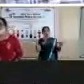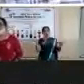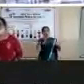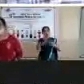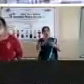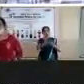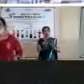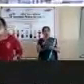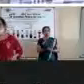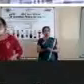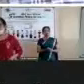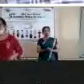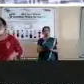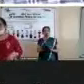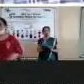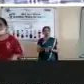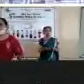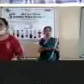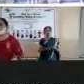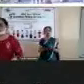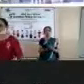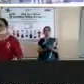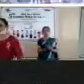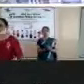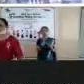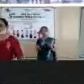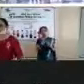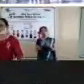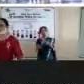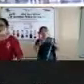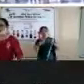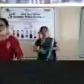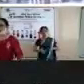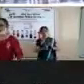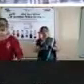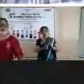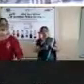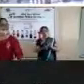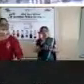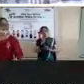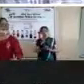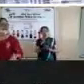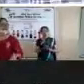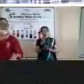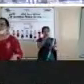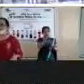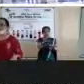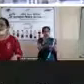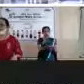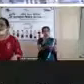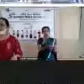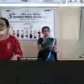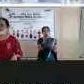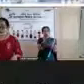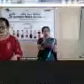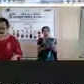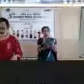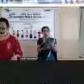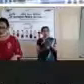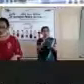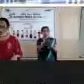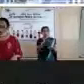जैसे DEPWD संस्थानों की जागरूकता, पारंपरिक परिधान प्रदर्शन, समावेशी पारंपरिक सांस्कृतिक उत्सव, प्रदर्शनियां,